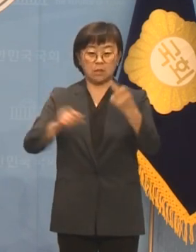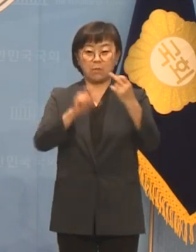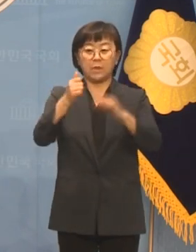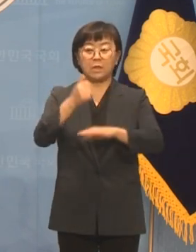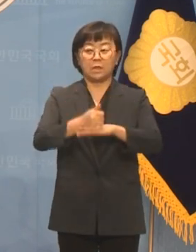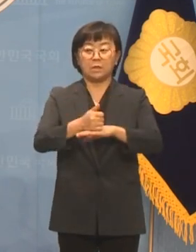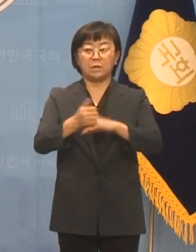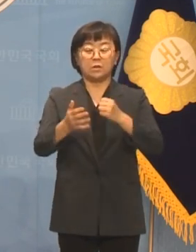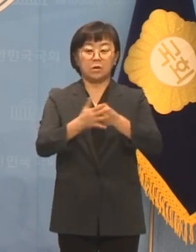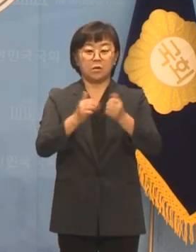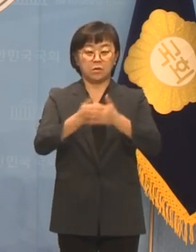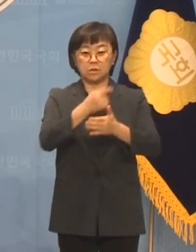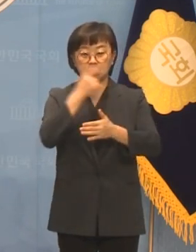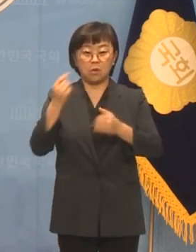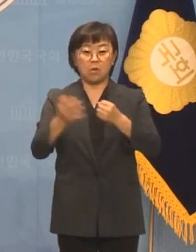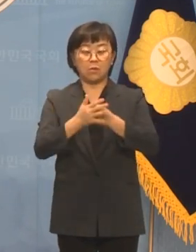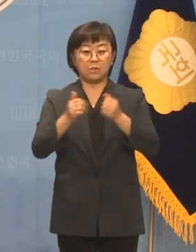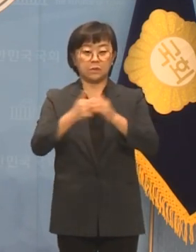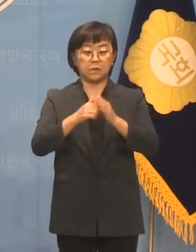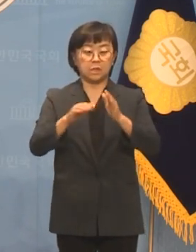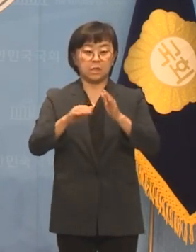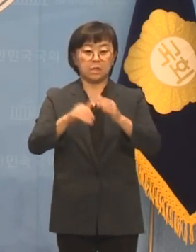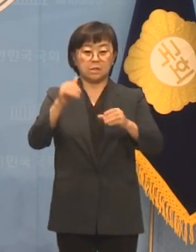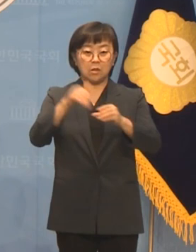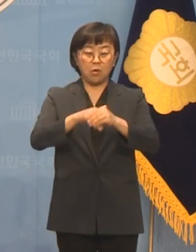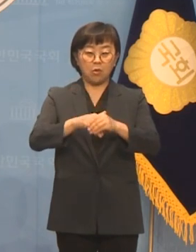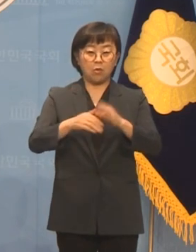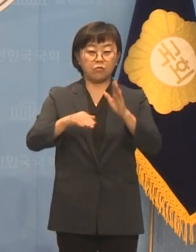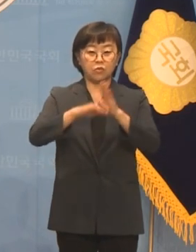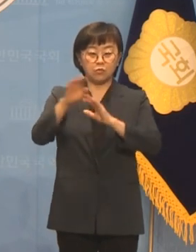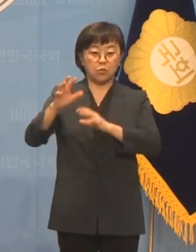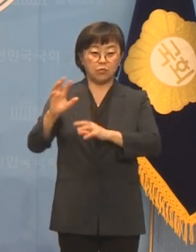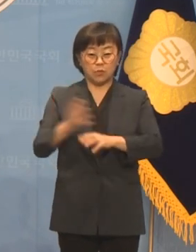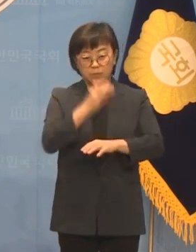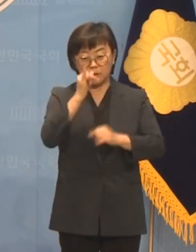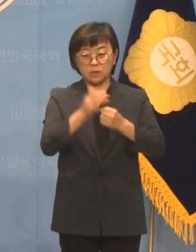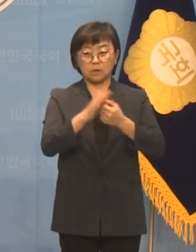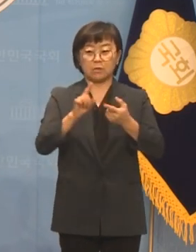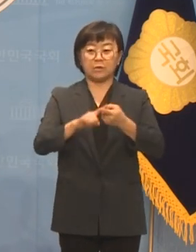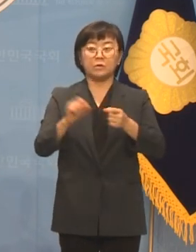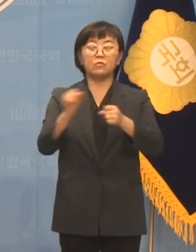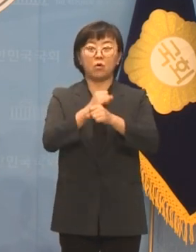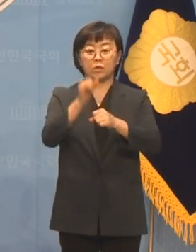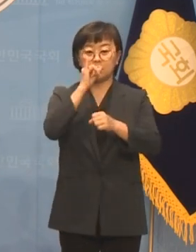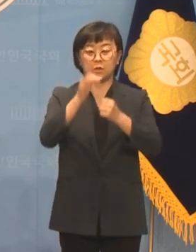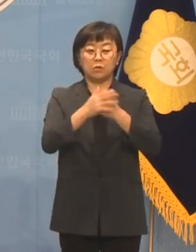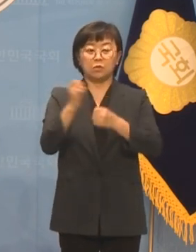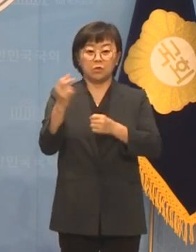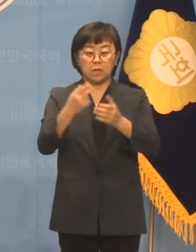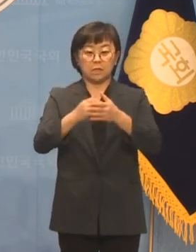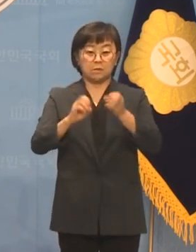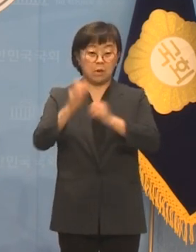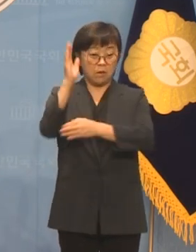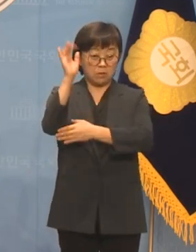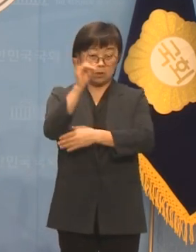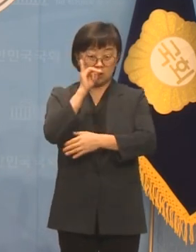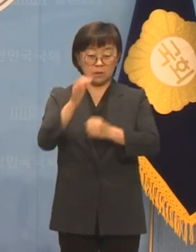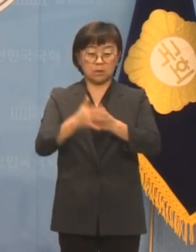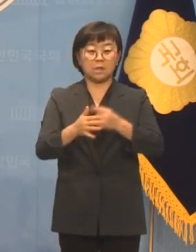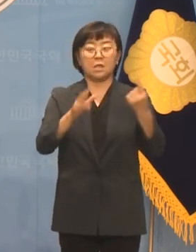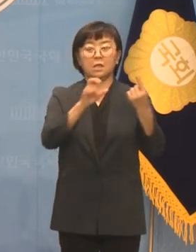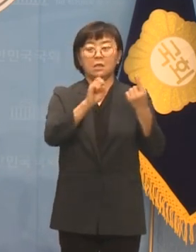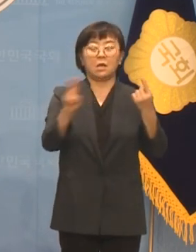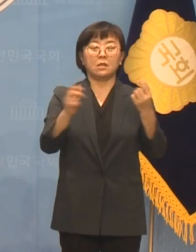근거없이 선거 북풍 음모론을 제기한 것을 볼 때 다시 망원을 일삼는 제